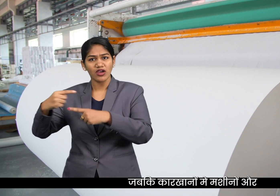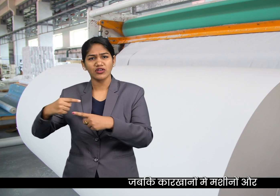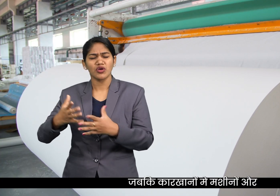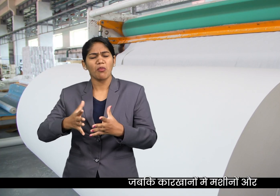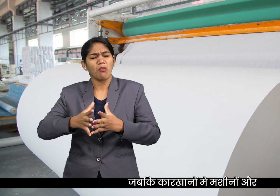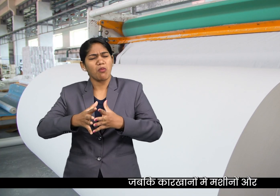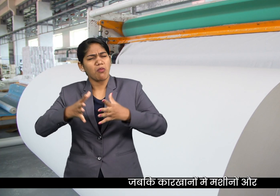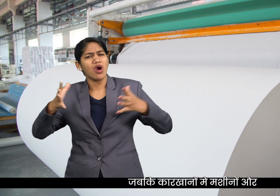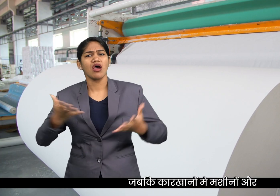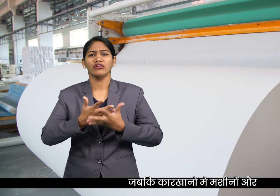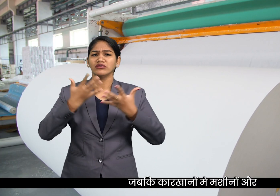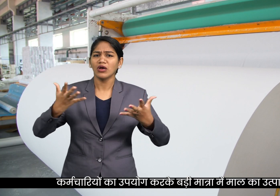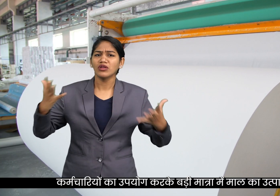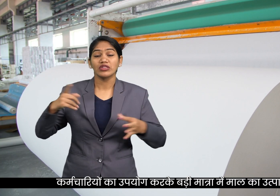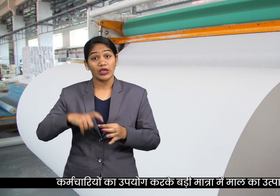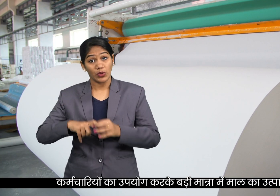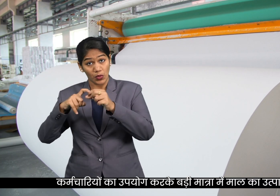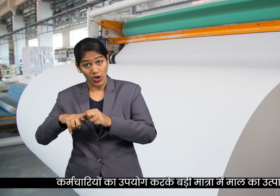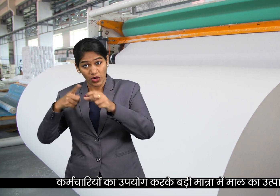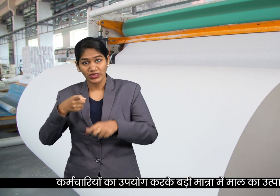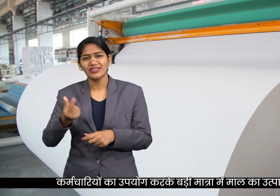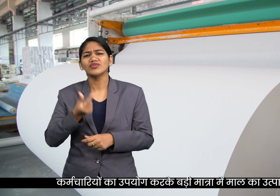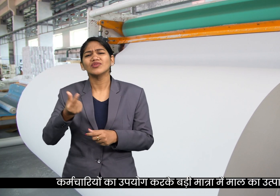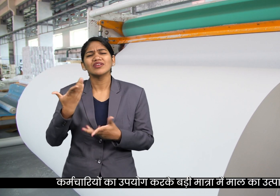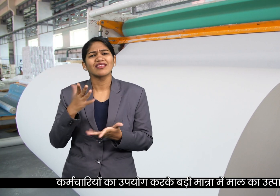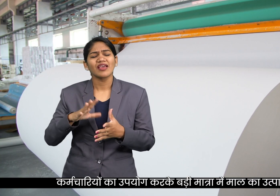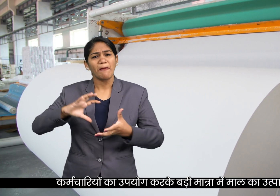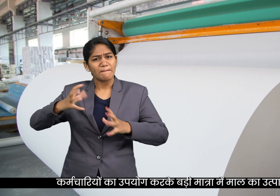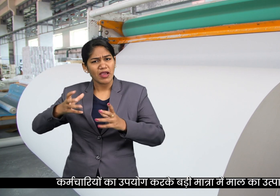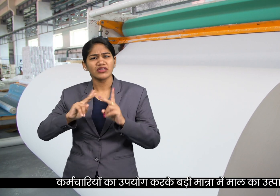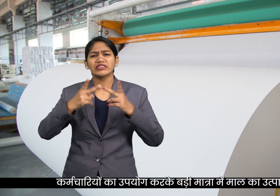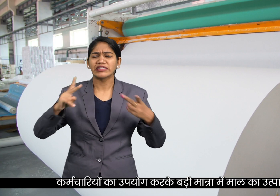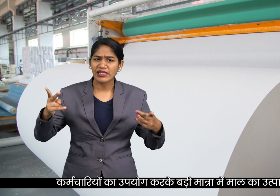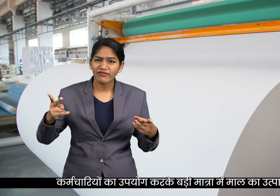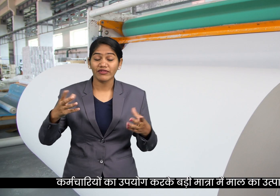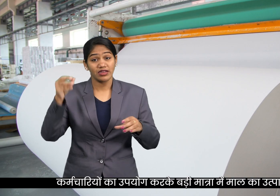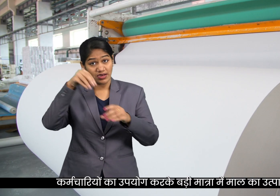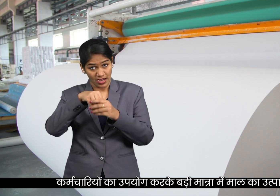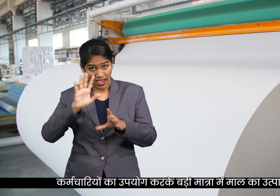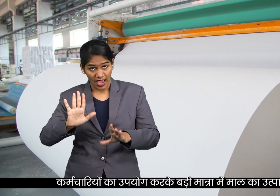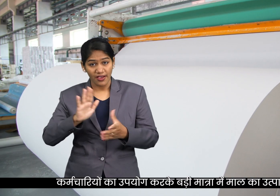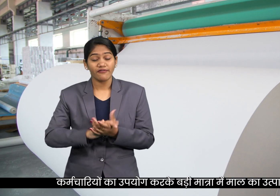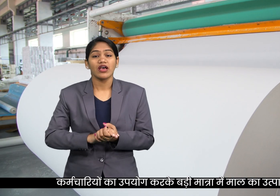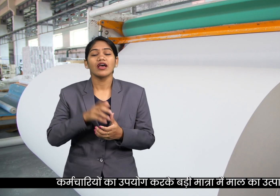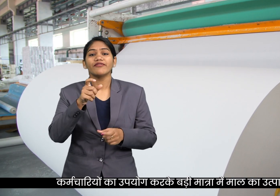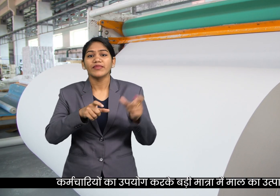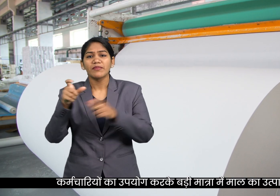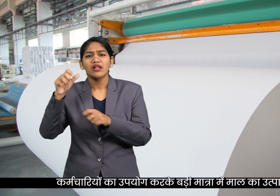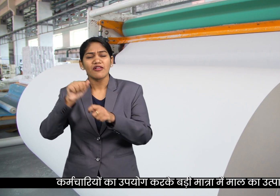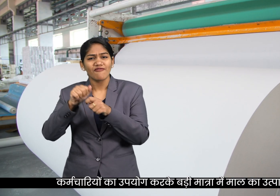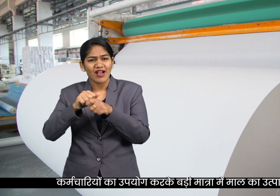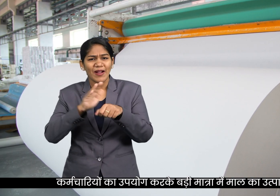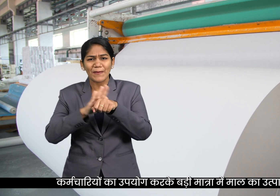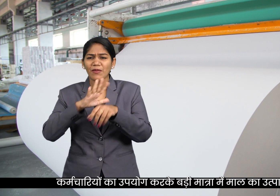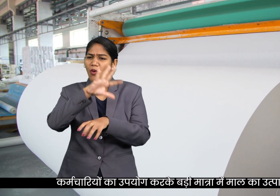में मशीनों और कर्मचारियों का उपयोग करके बड़ी मात्रा में माल का उत्पादन